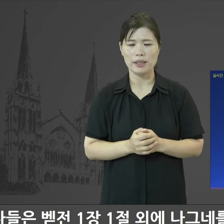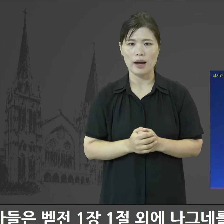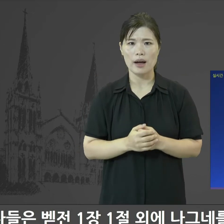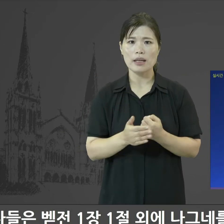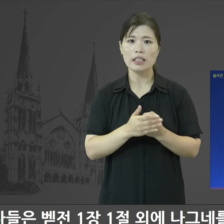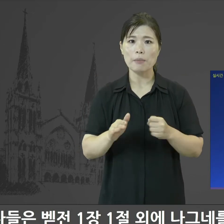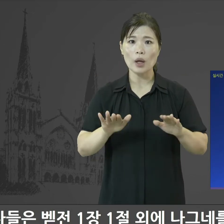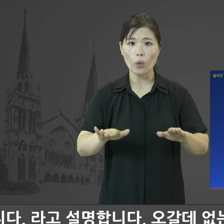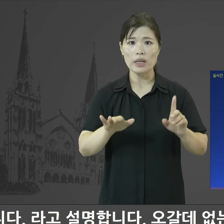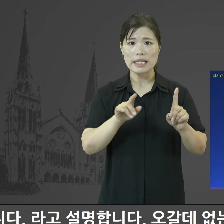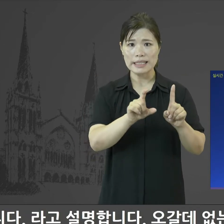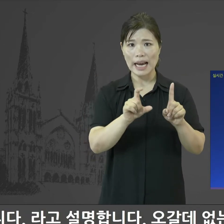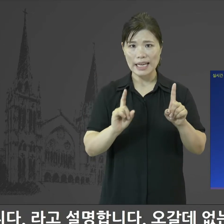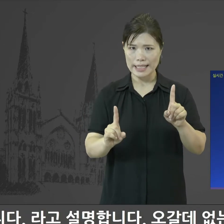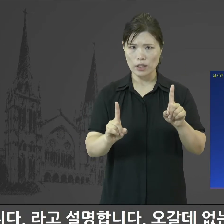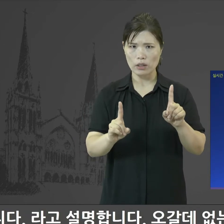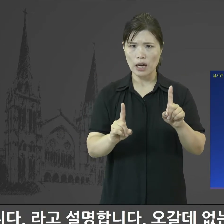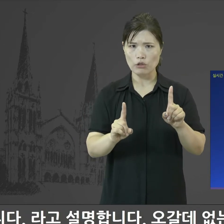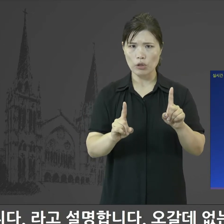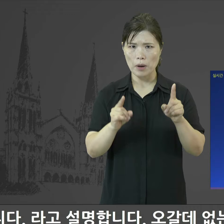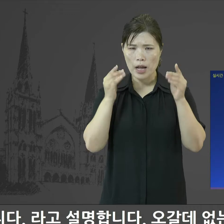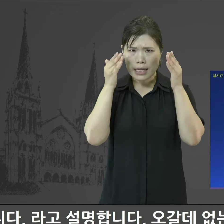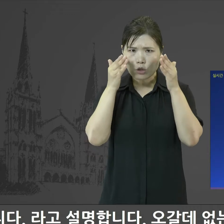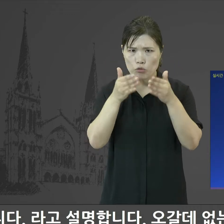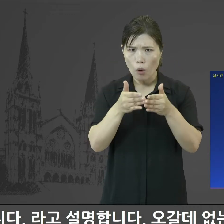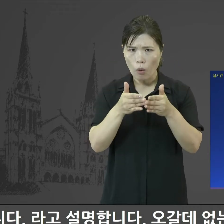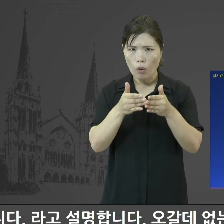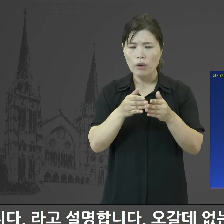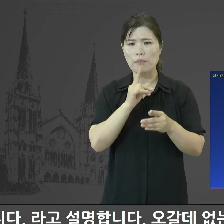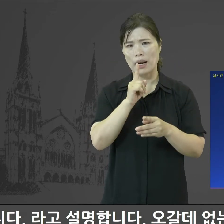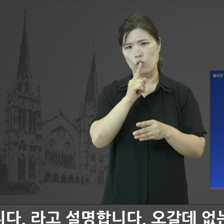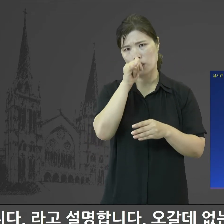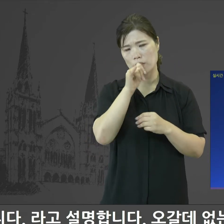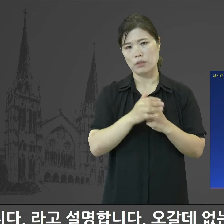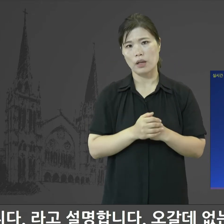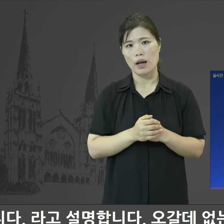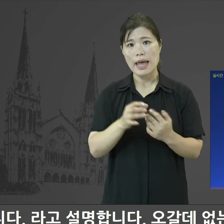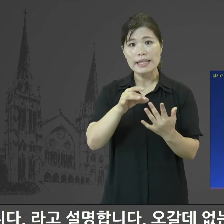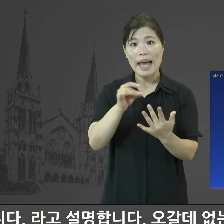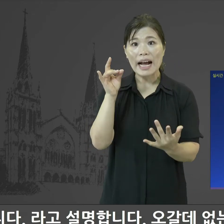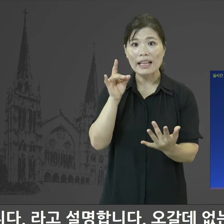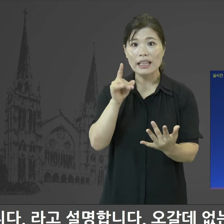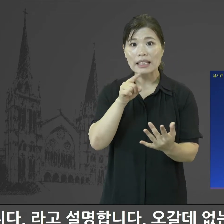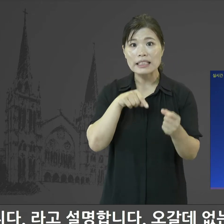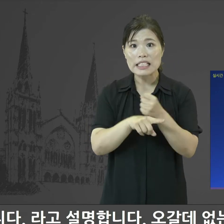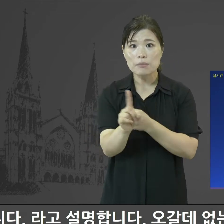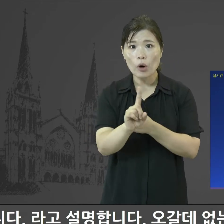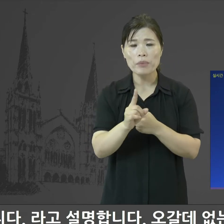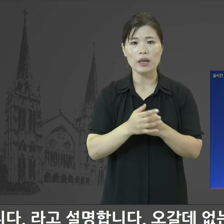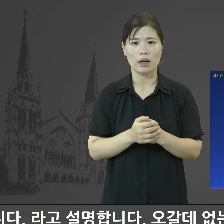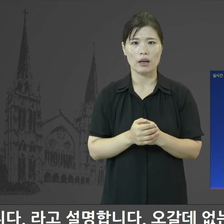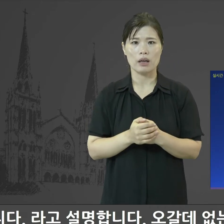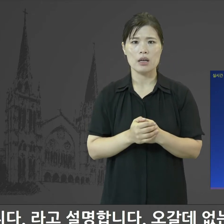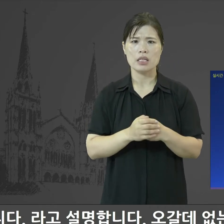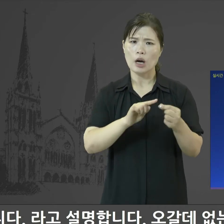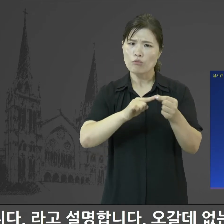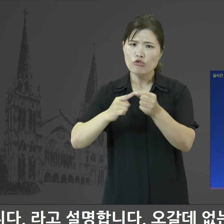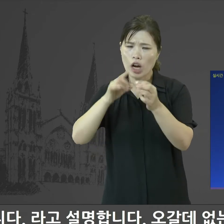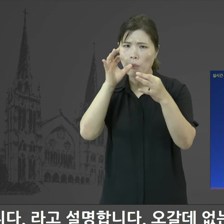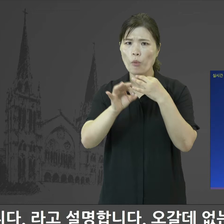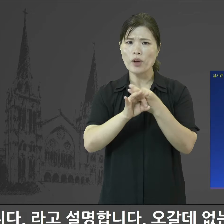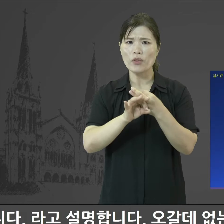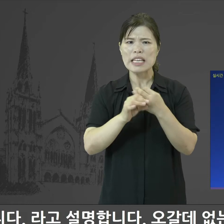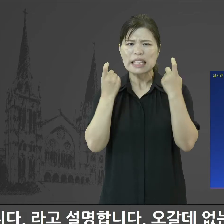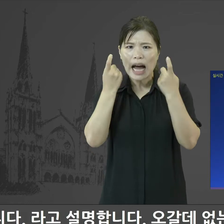구절이 주목받는 것이죠. 택함을 받았다는 것은 누군가가 그들을 택하였다는 것인데, 문맥상으로 봤을 때 그들을